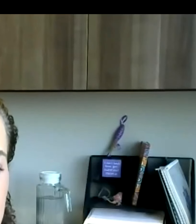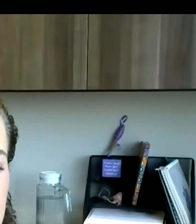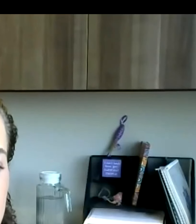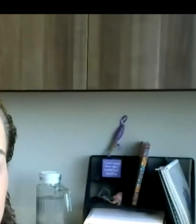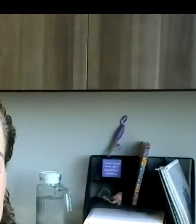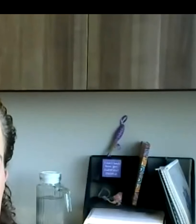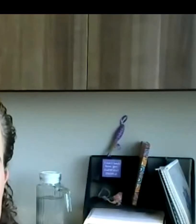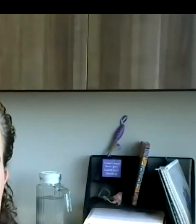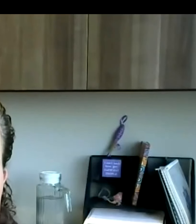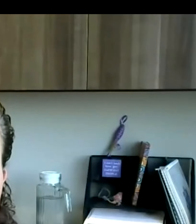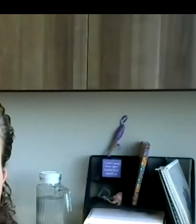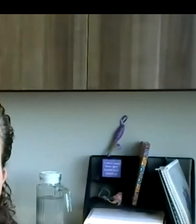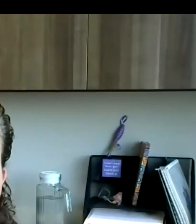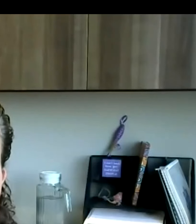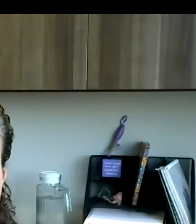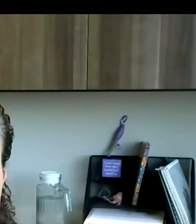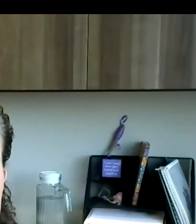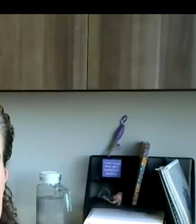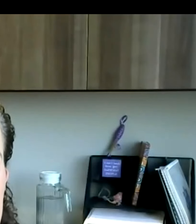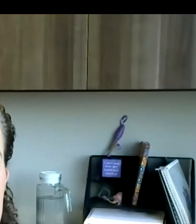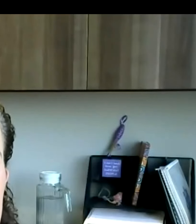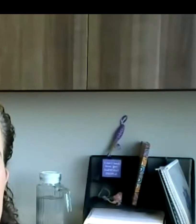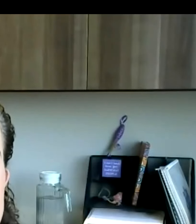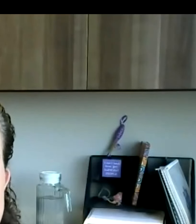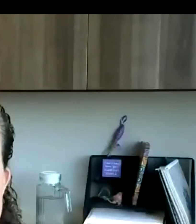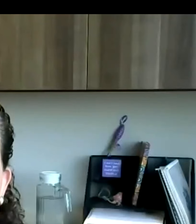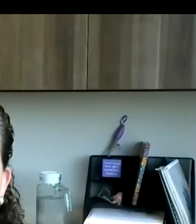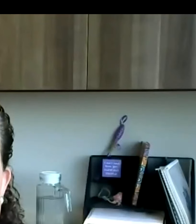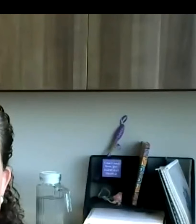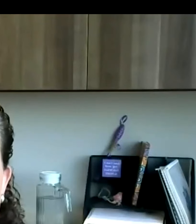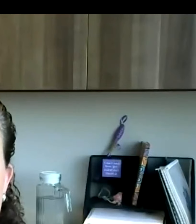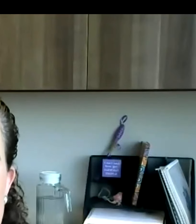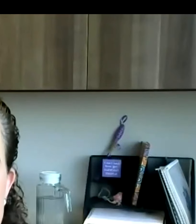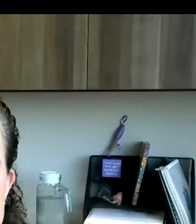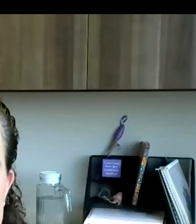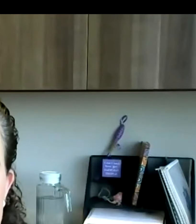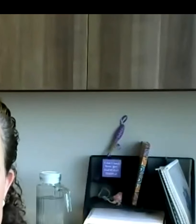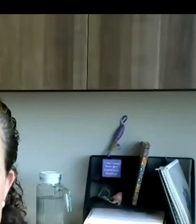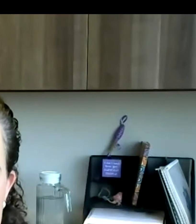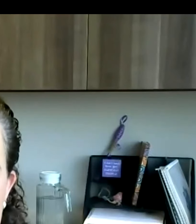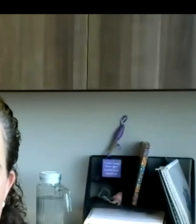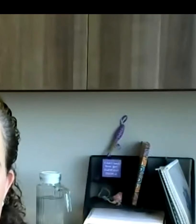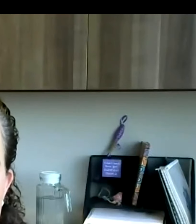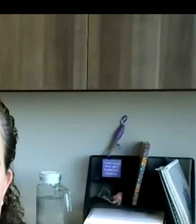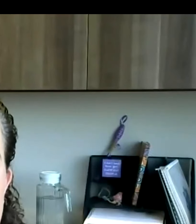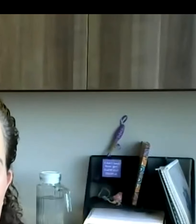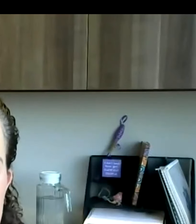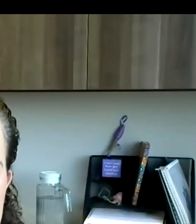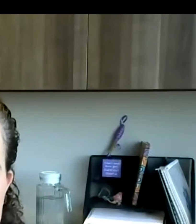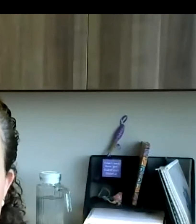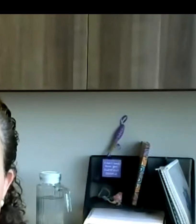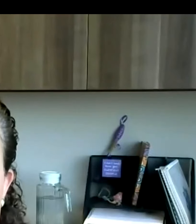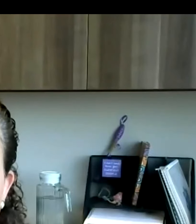titular en relación a sus datos personales y que te va a como garantizar que van a ser tratados para